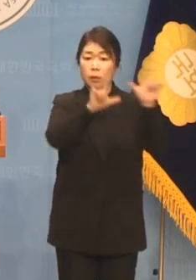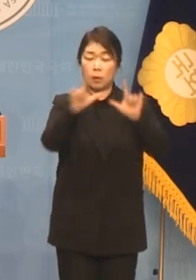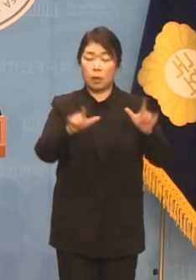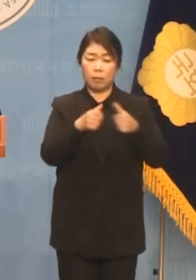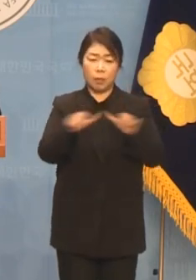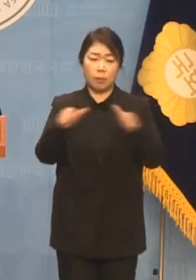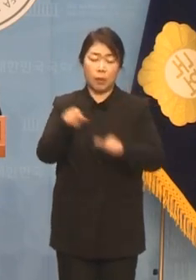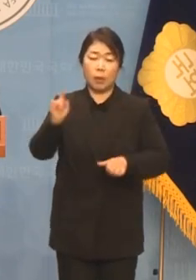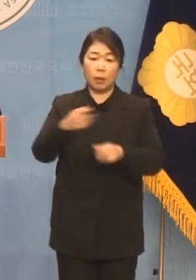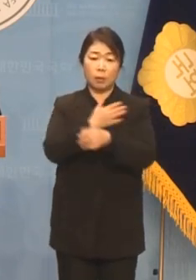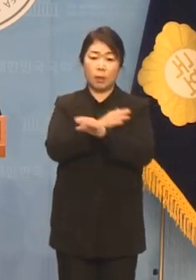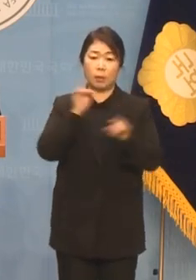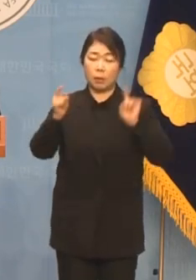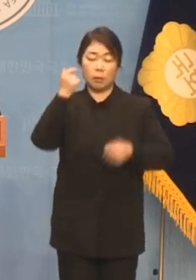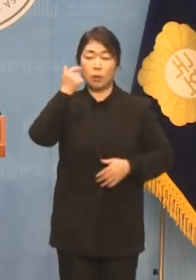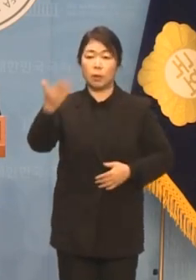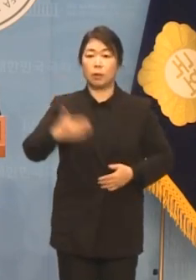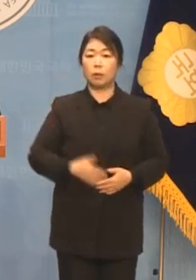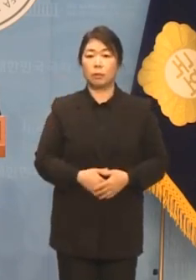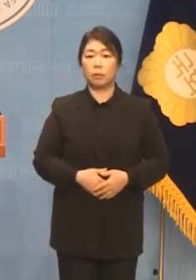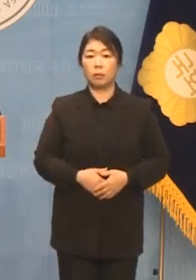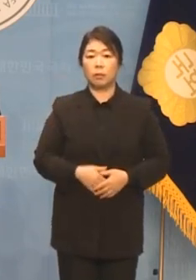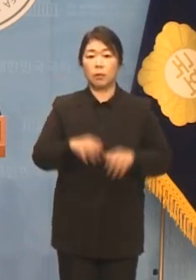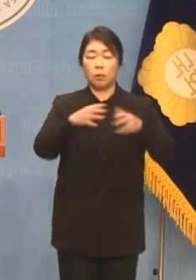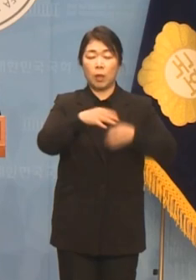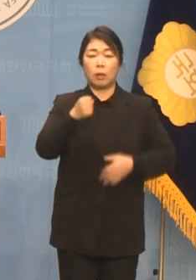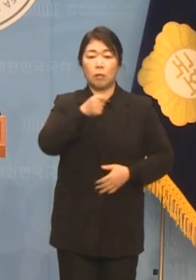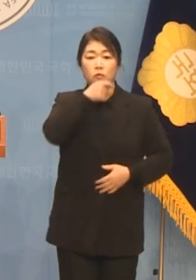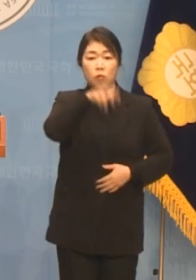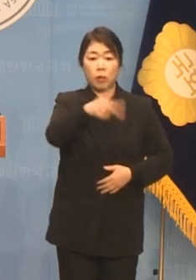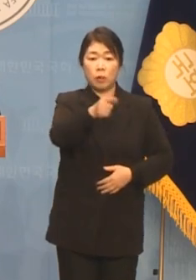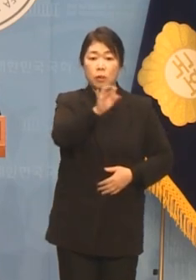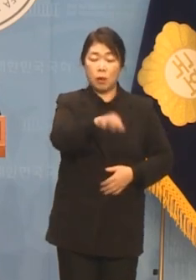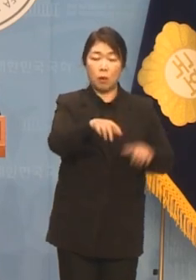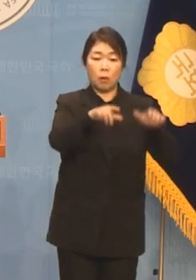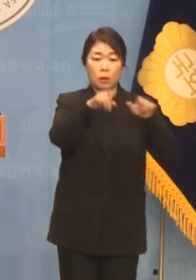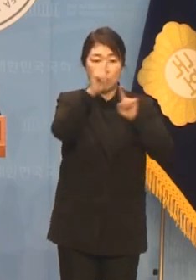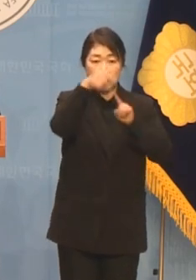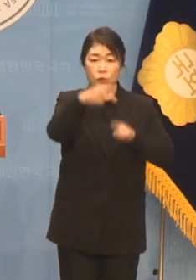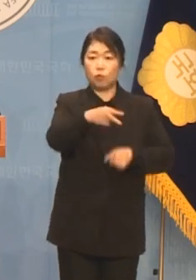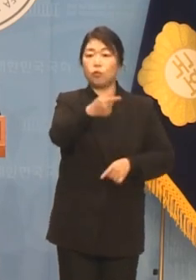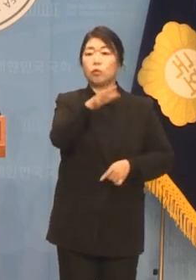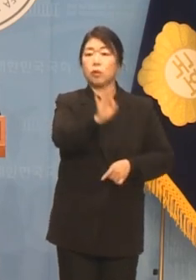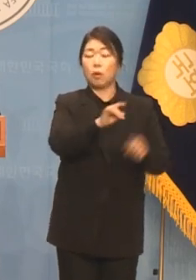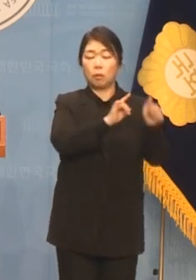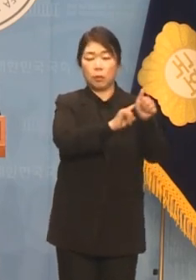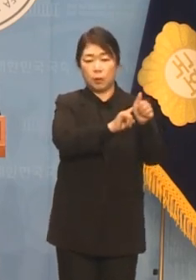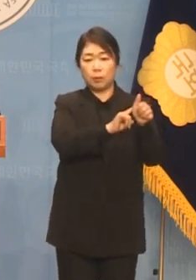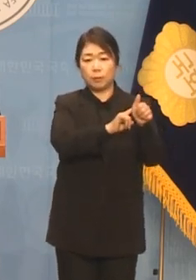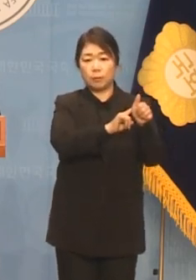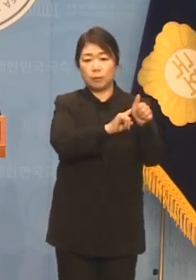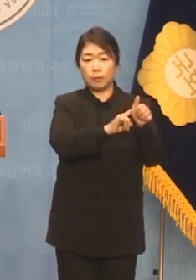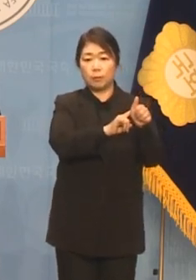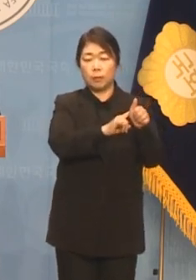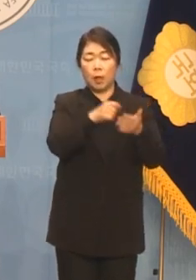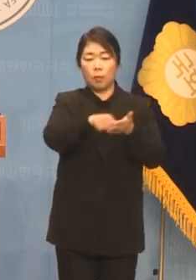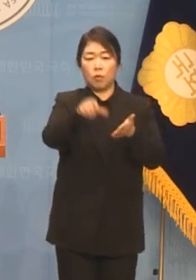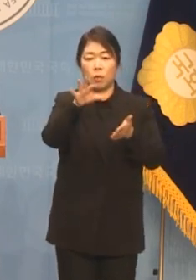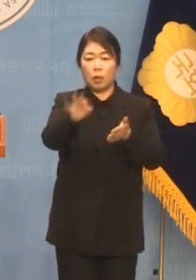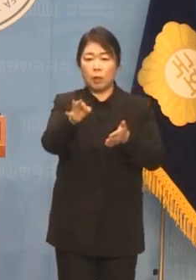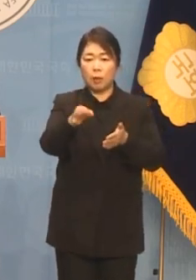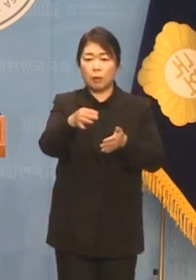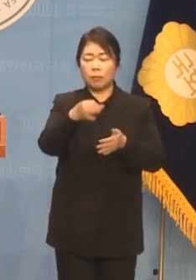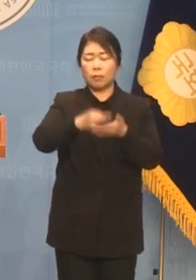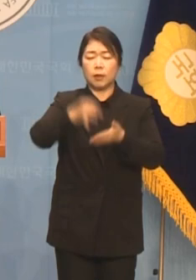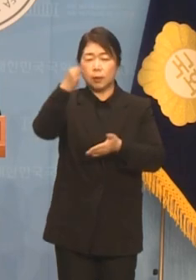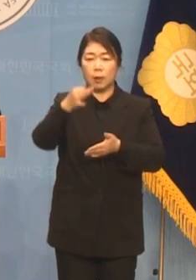장난입니까 국민임 수원정 이수정 후보가 계속해서 물가에 힘들어하는 국민의 삶을 조롱하고